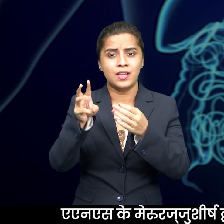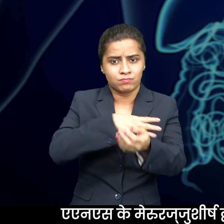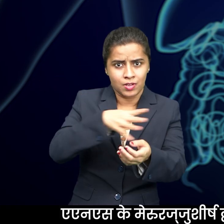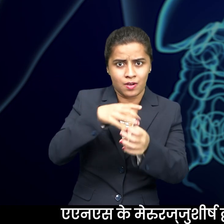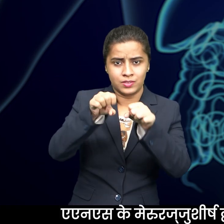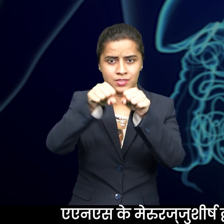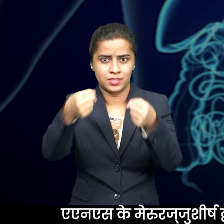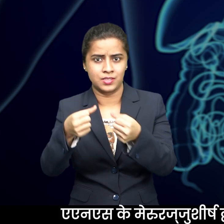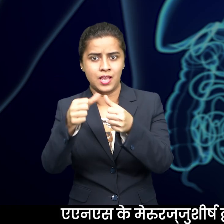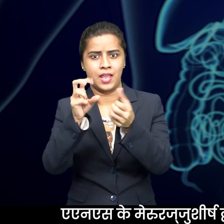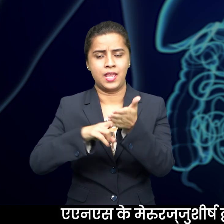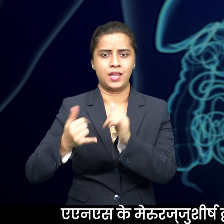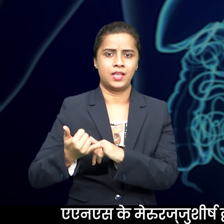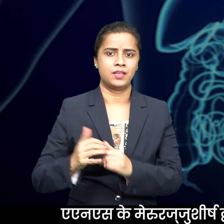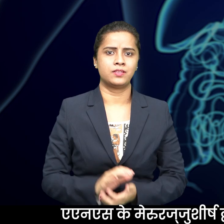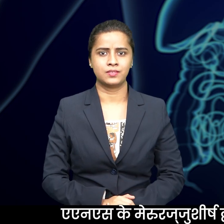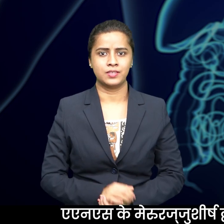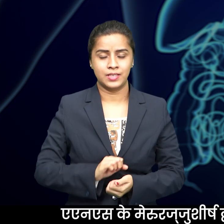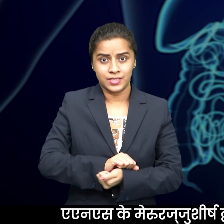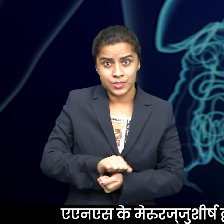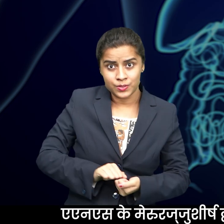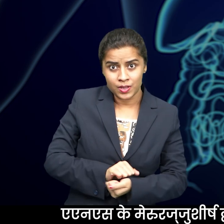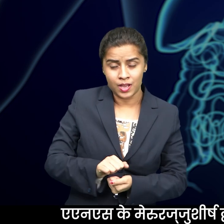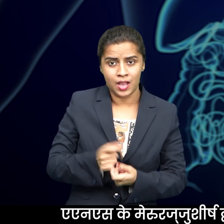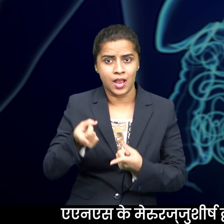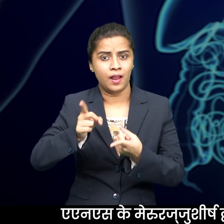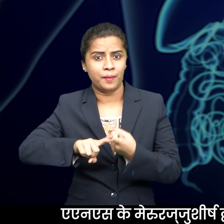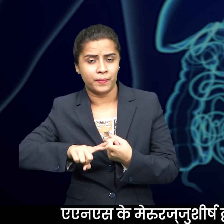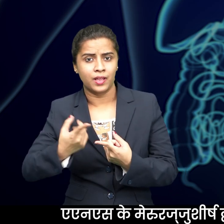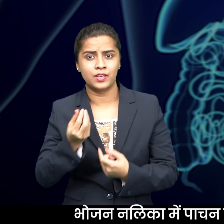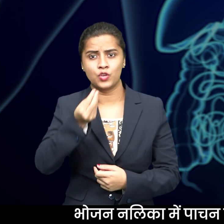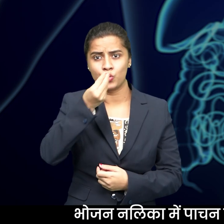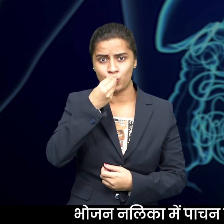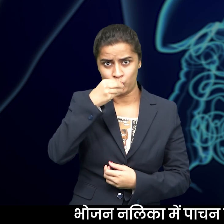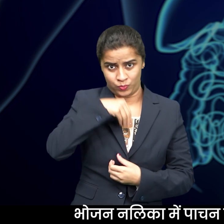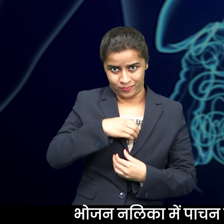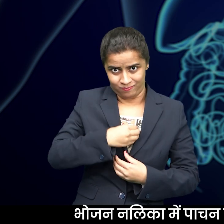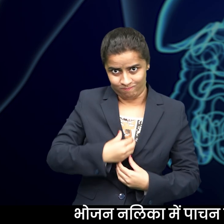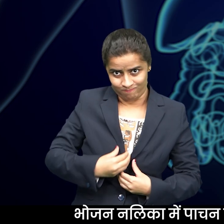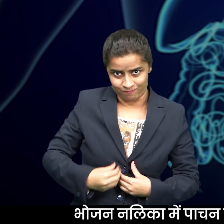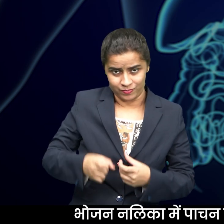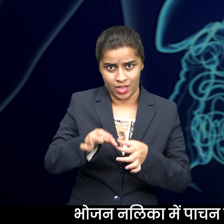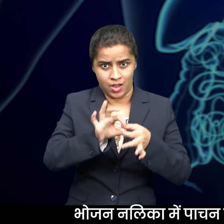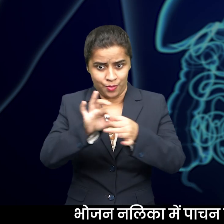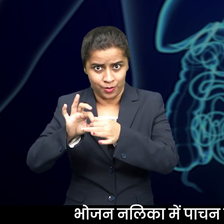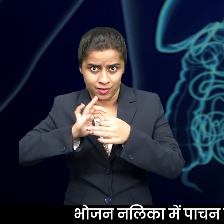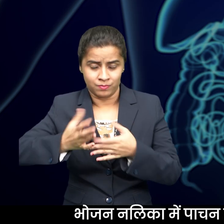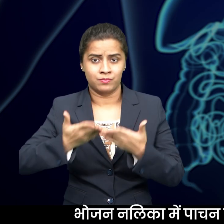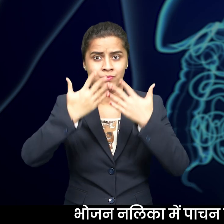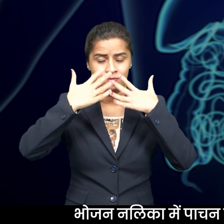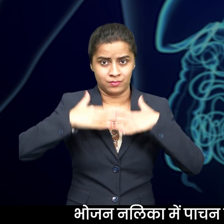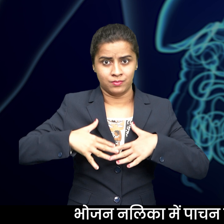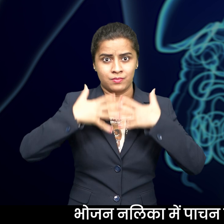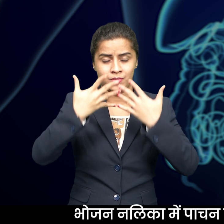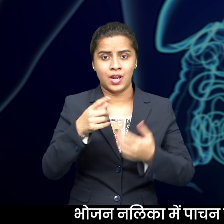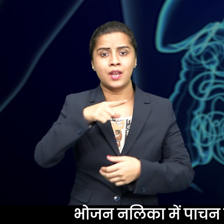ANS के मेरु रज्जु शीर्ष द्वारा नियंत्रित एक भोजन नालिका में पाचन